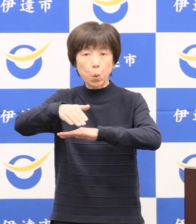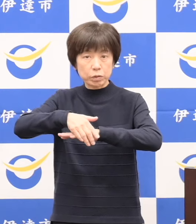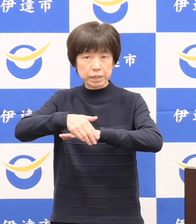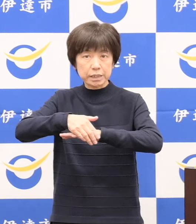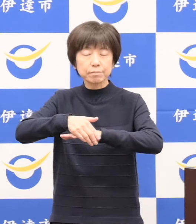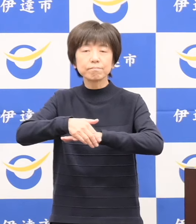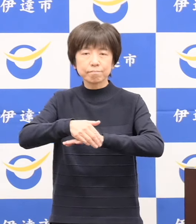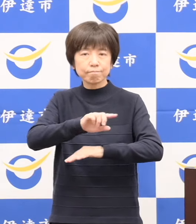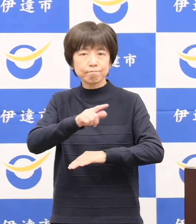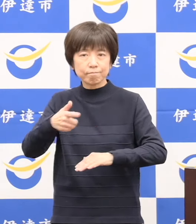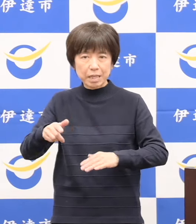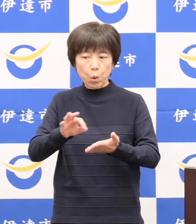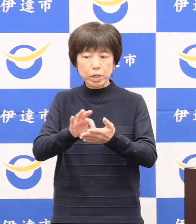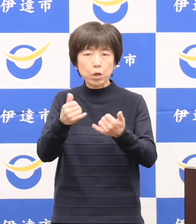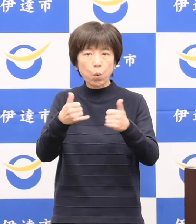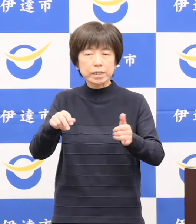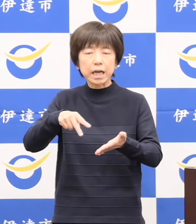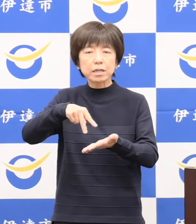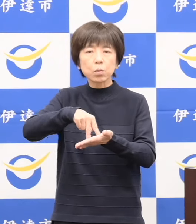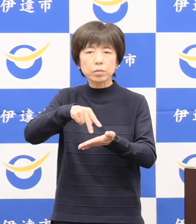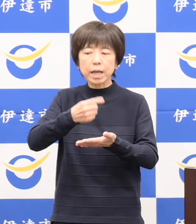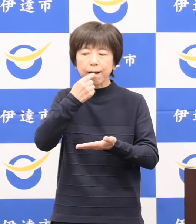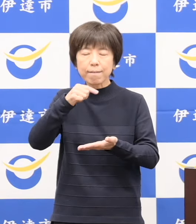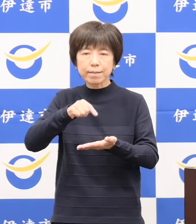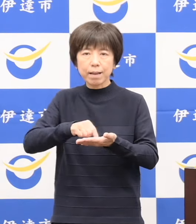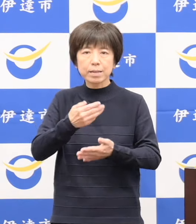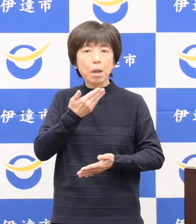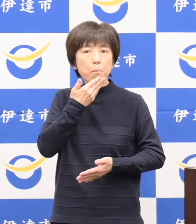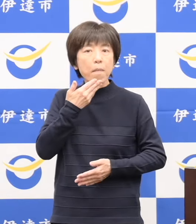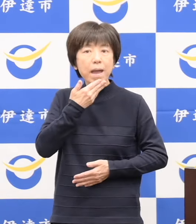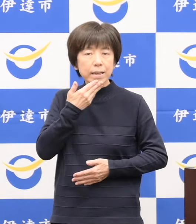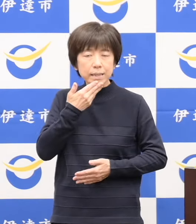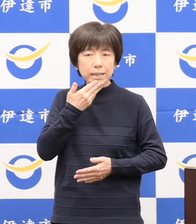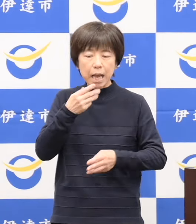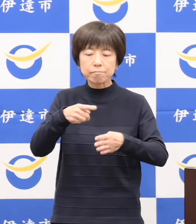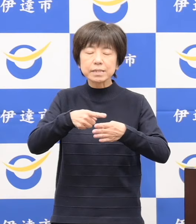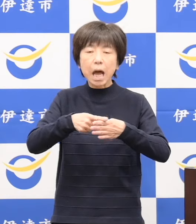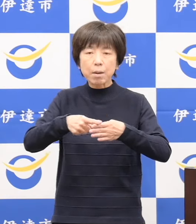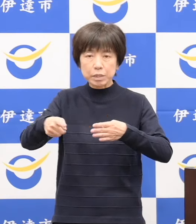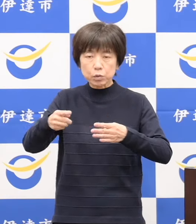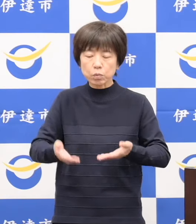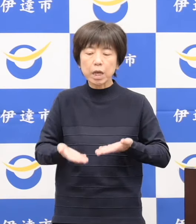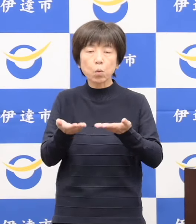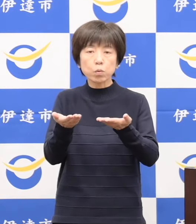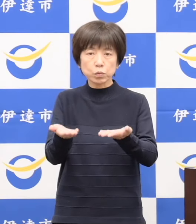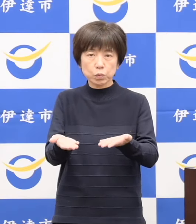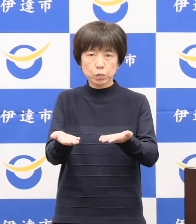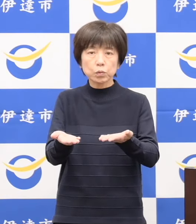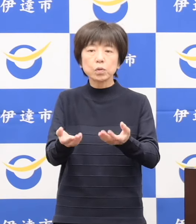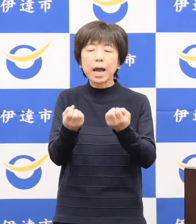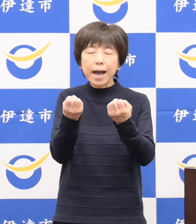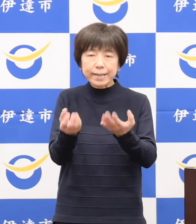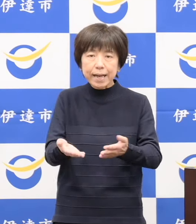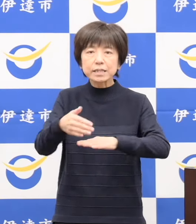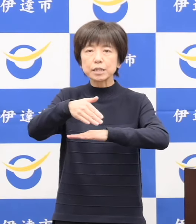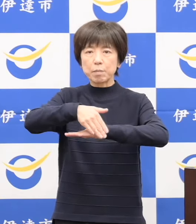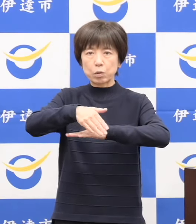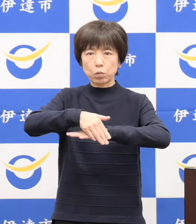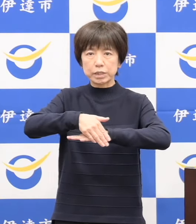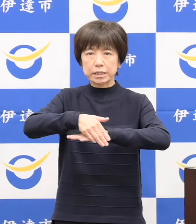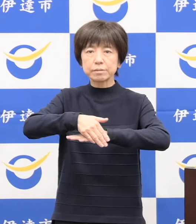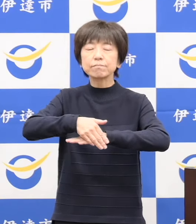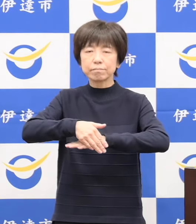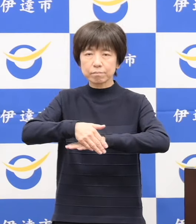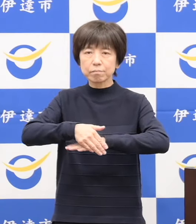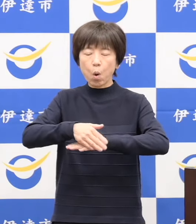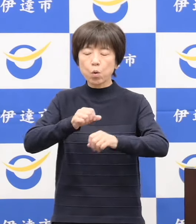する利用者にとって簡単で便利なサービスを提供する新しい窓口、スマート窓